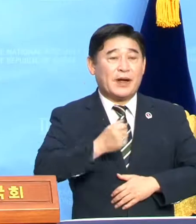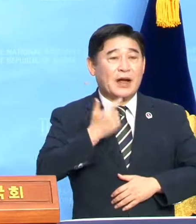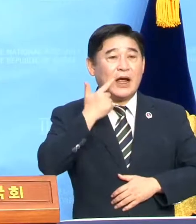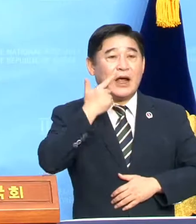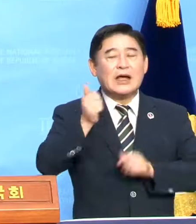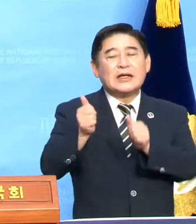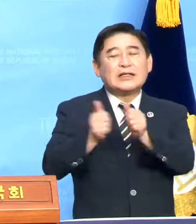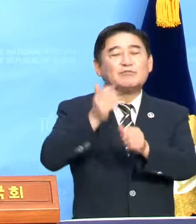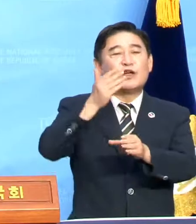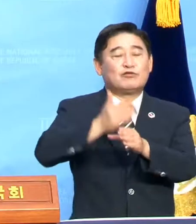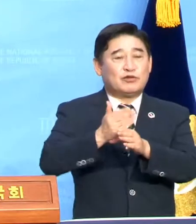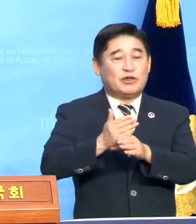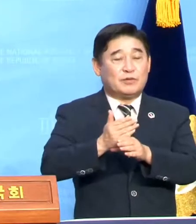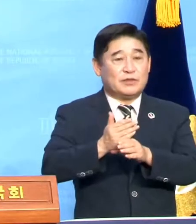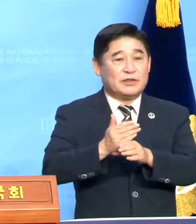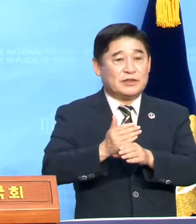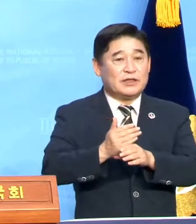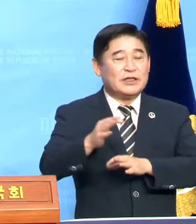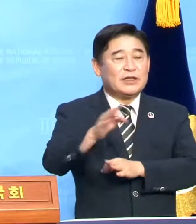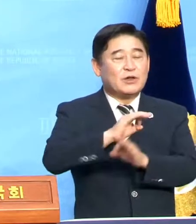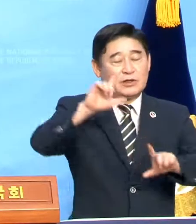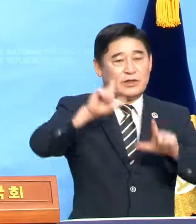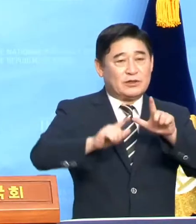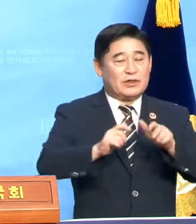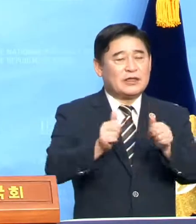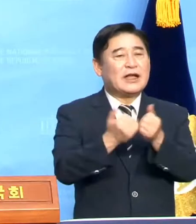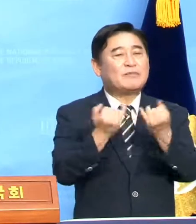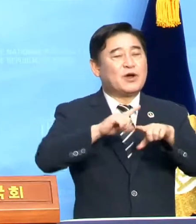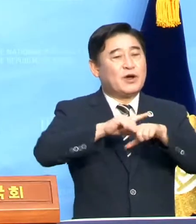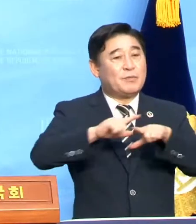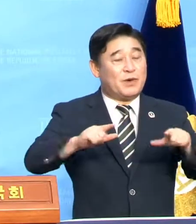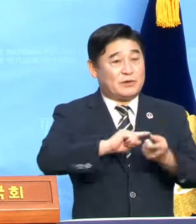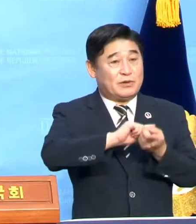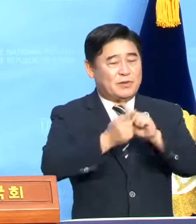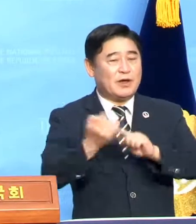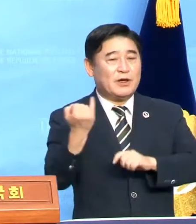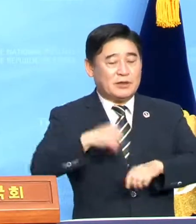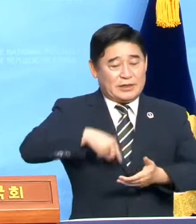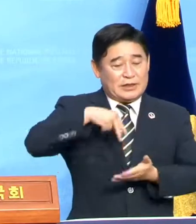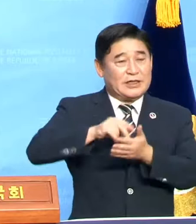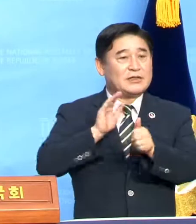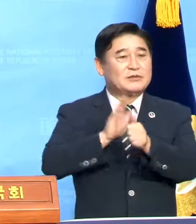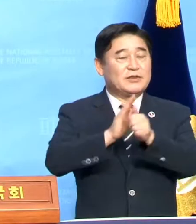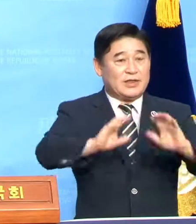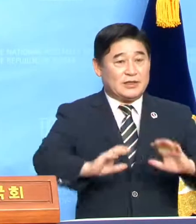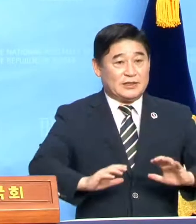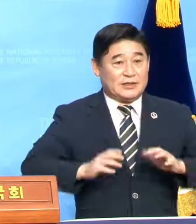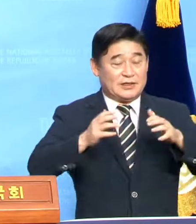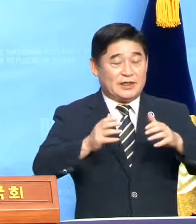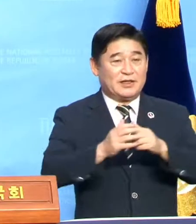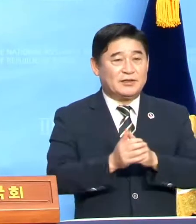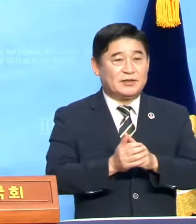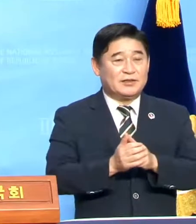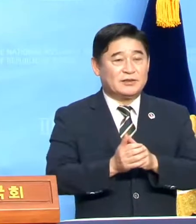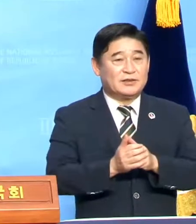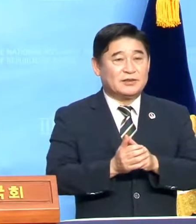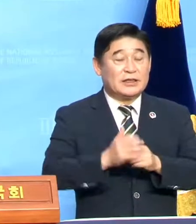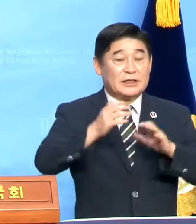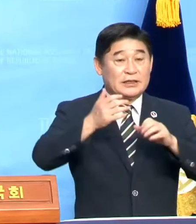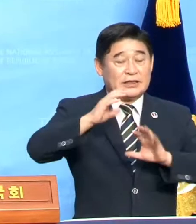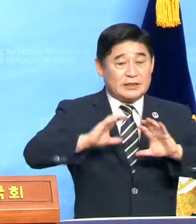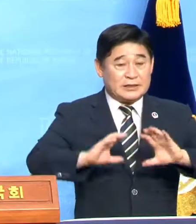경제구조를 젠더 평등하게 전환하고 여성 자립을 지원하는 세상입니다 이 세상을